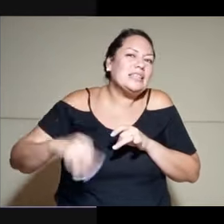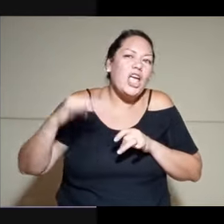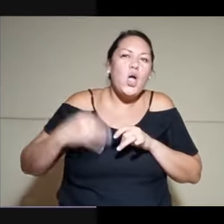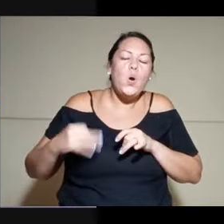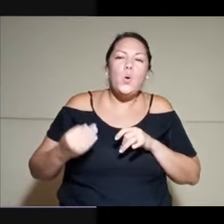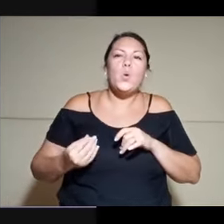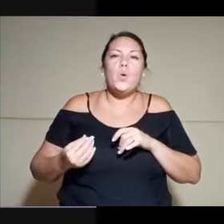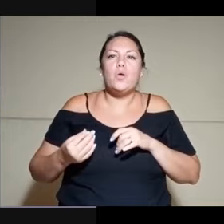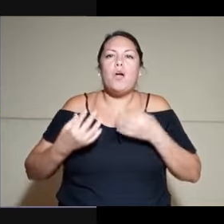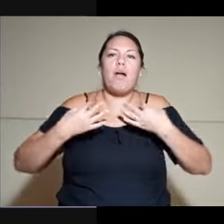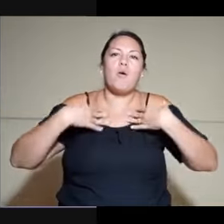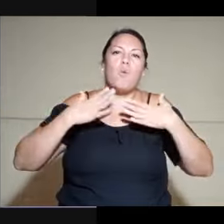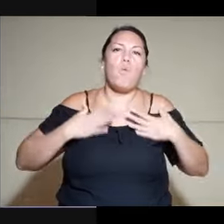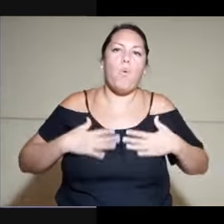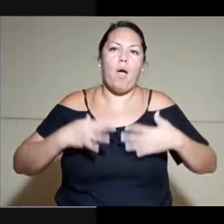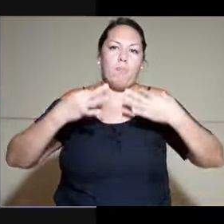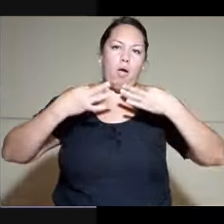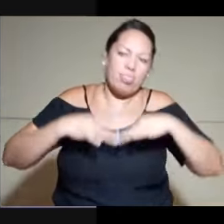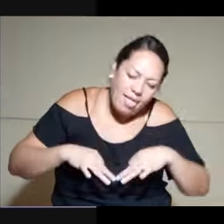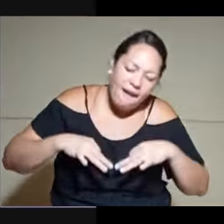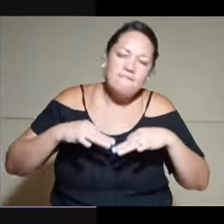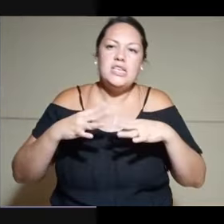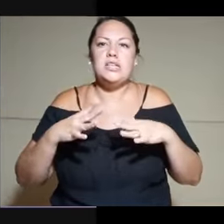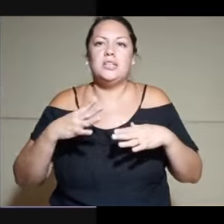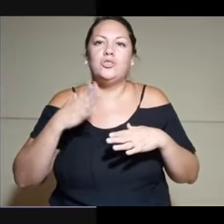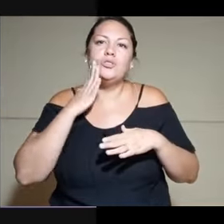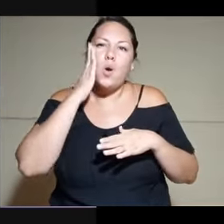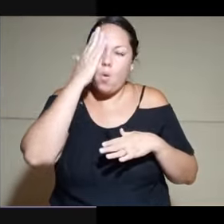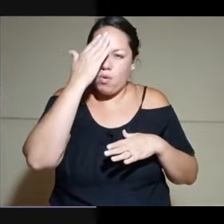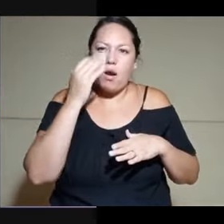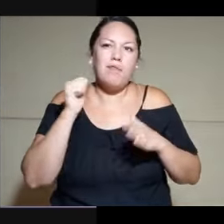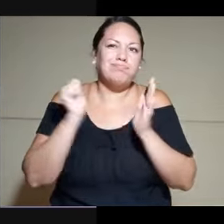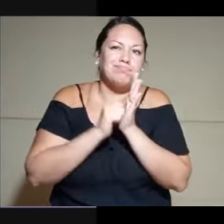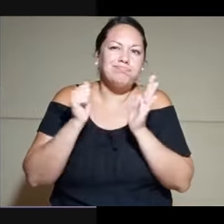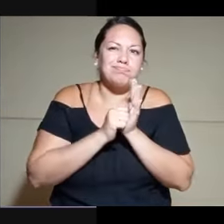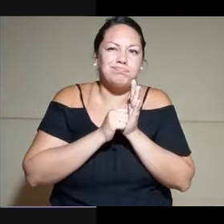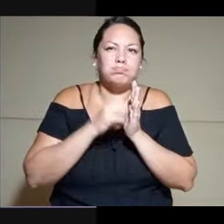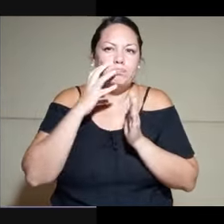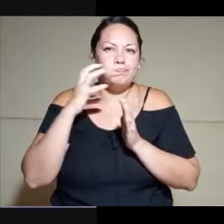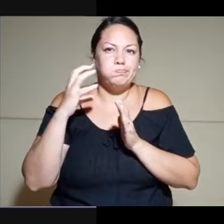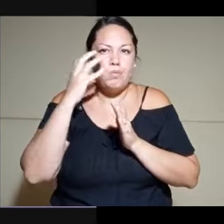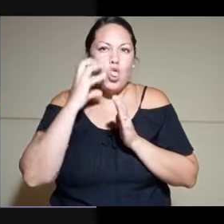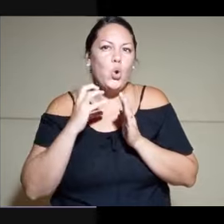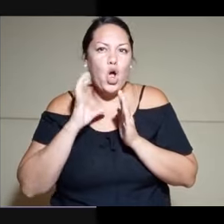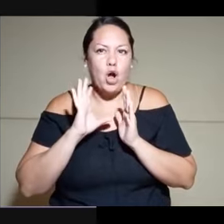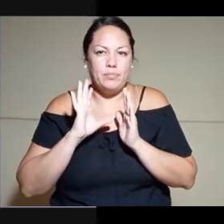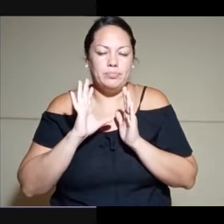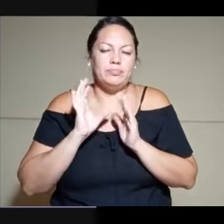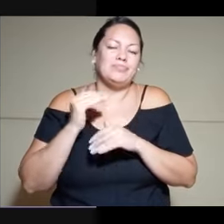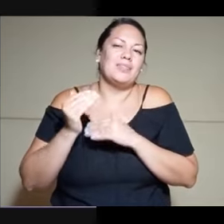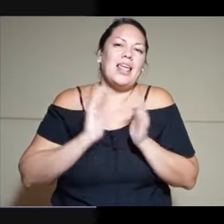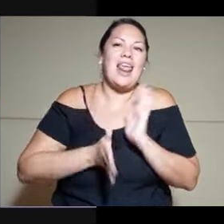después de alguna infección que uno haya tenido, puede quedar un debilitamiento de los